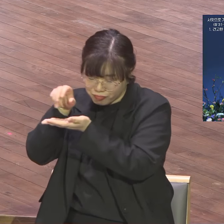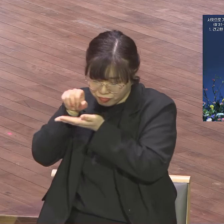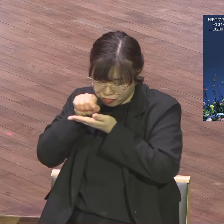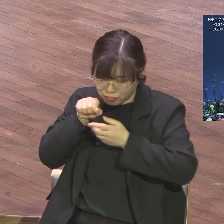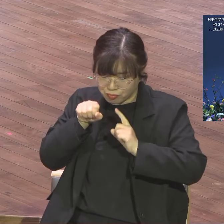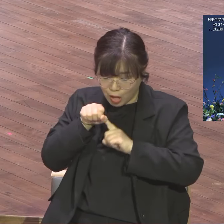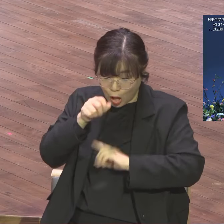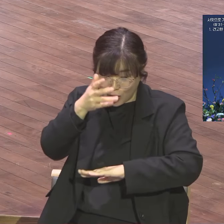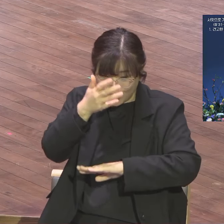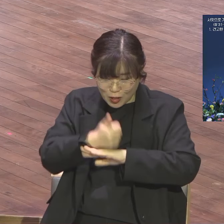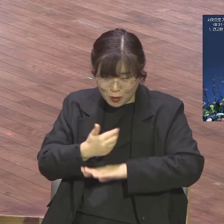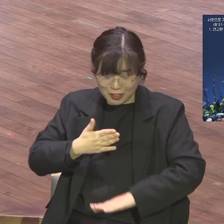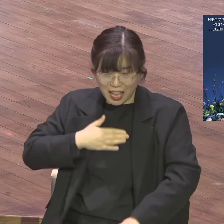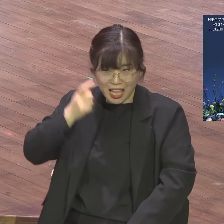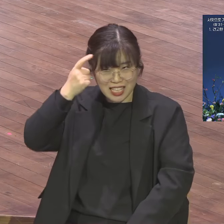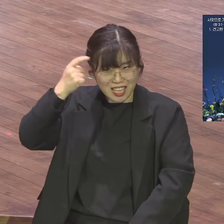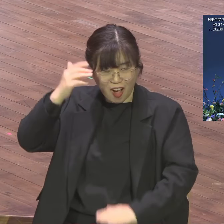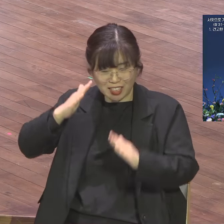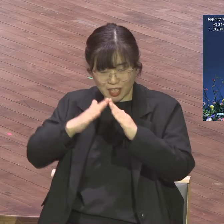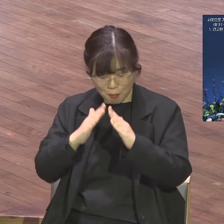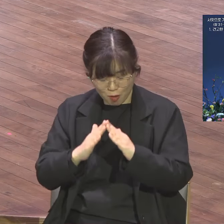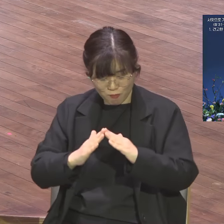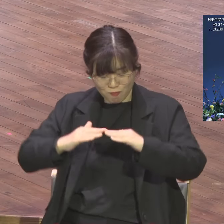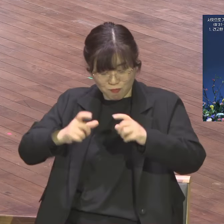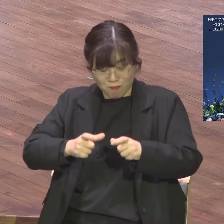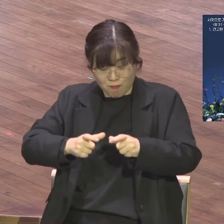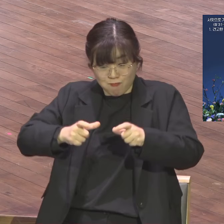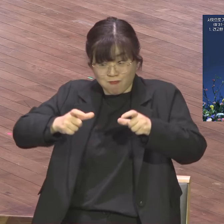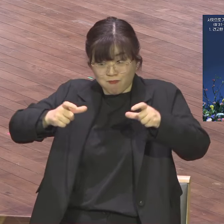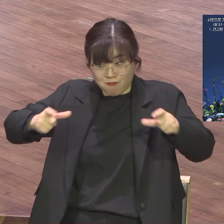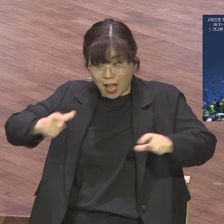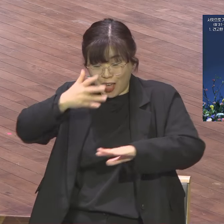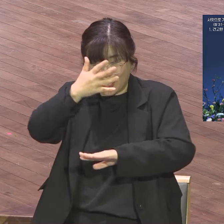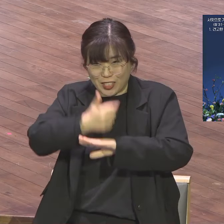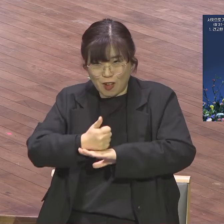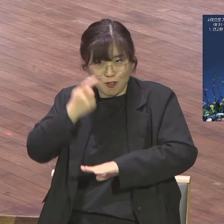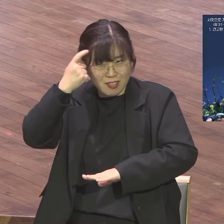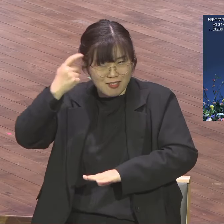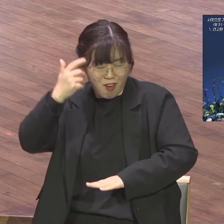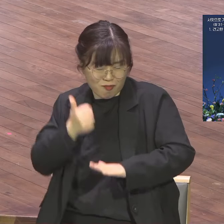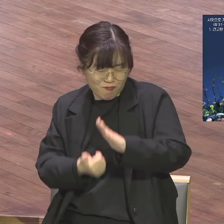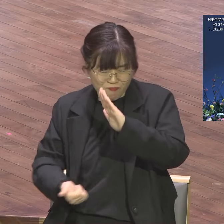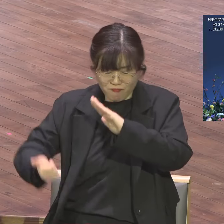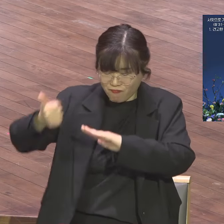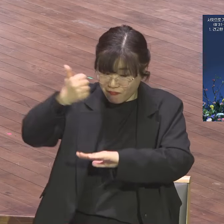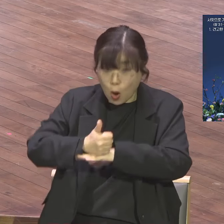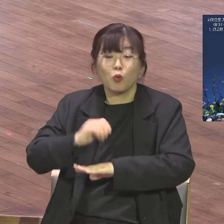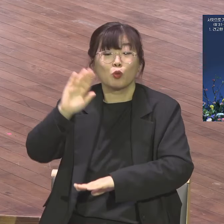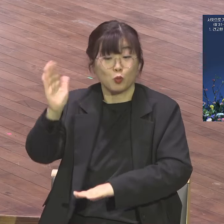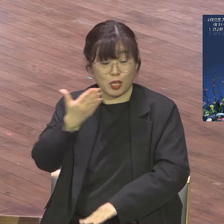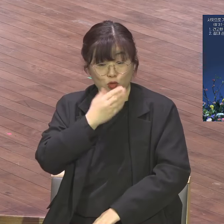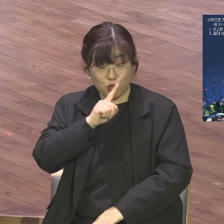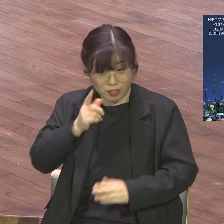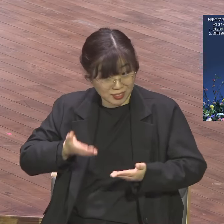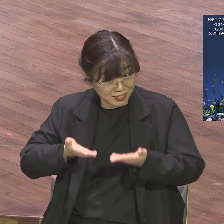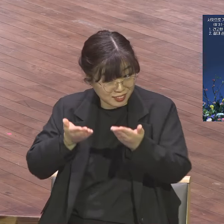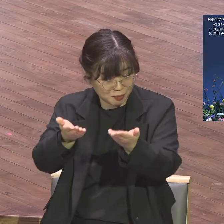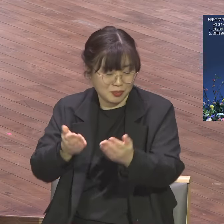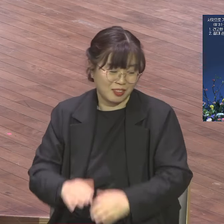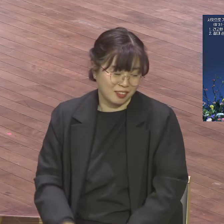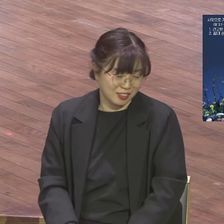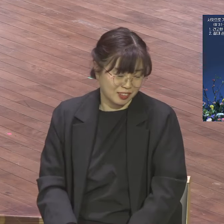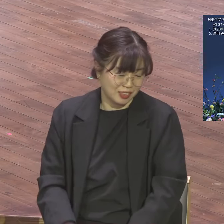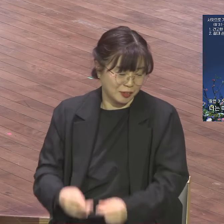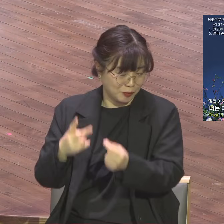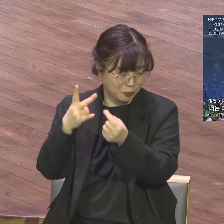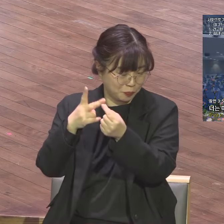장막타를 넓혀가는 성경적 성공자들 다 되시기를 주님으로 축복합니다. 동제로 절대 순종의 망대 세웁니다.